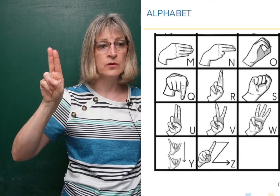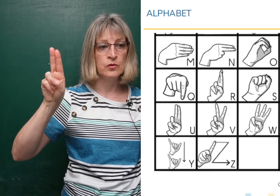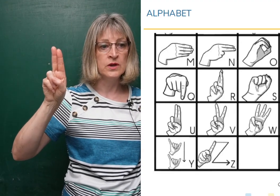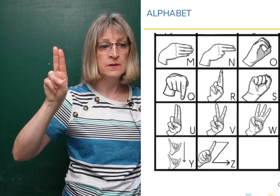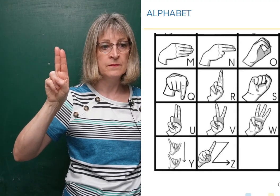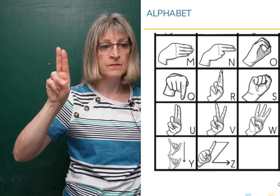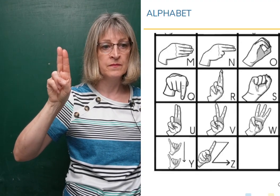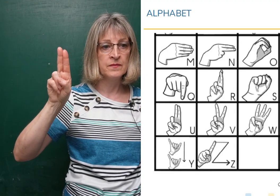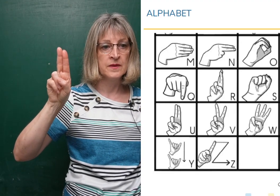collés.